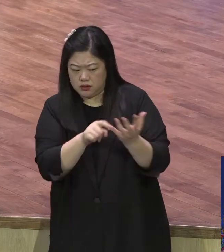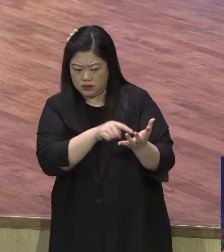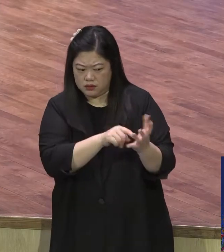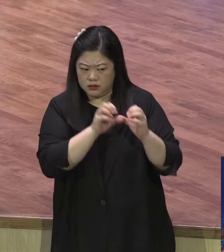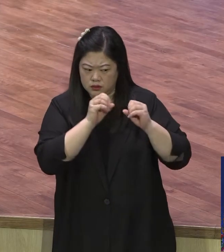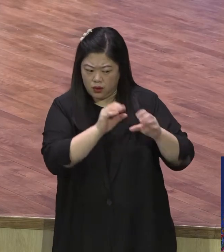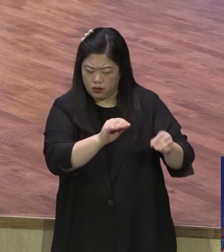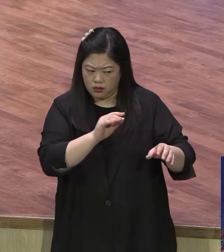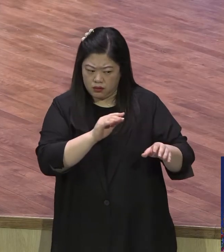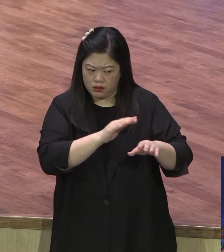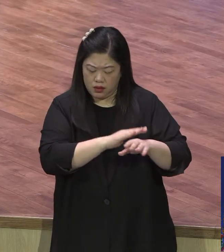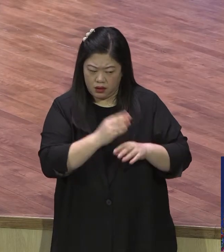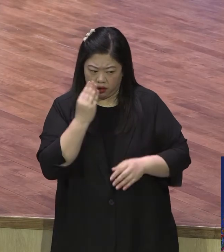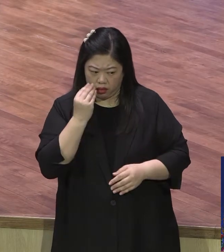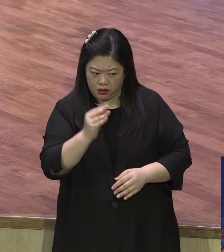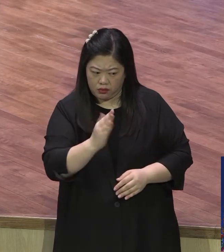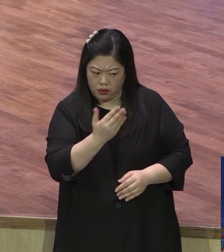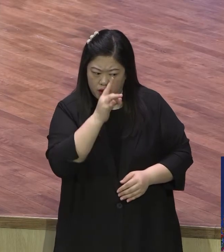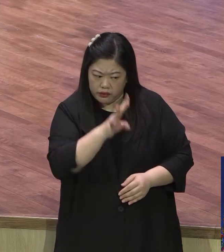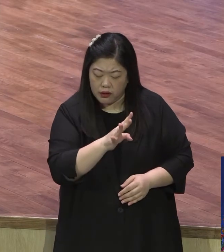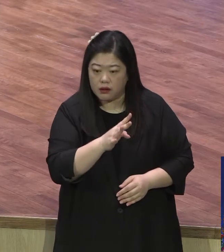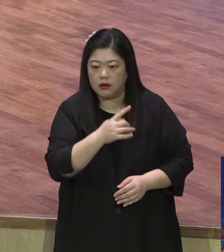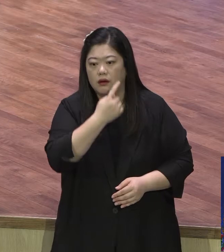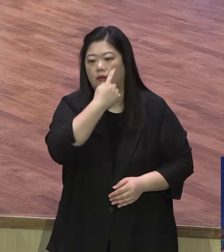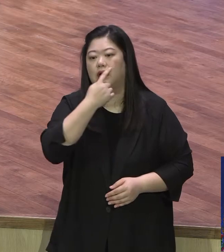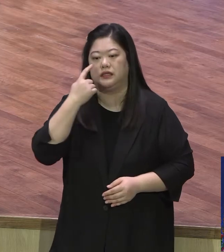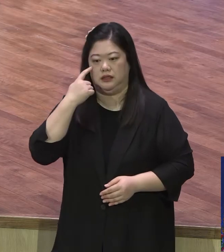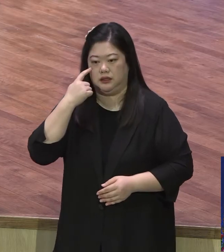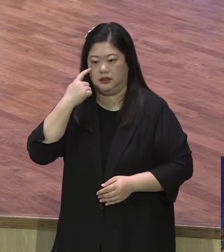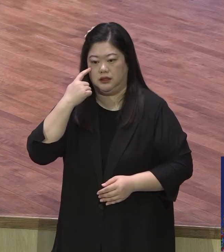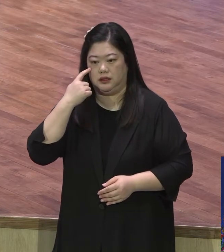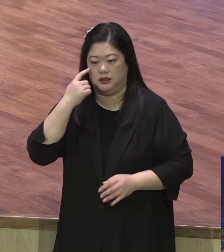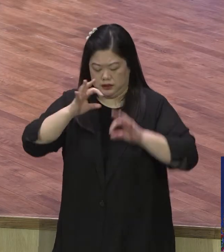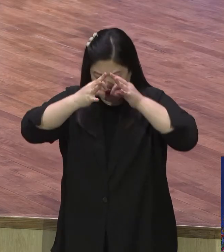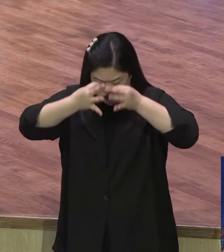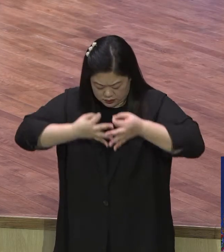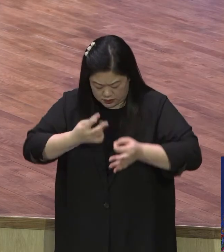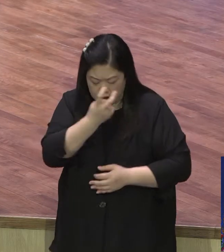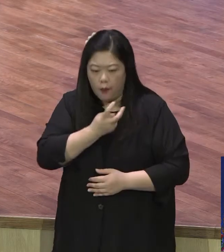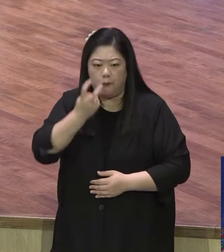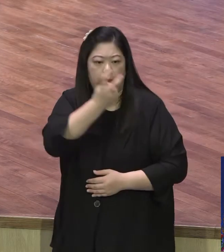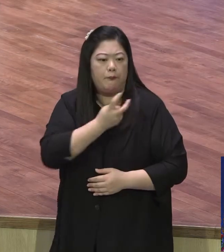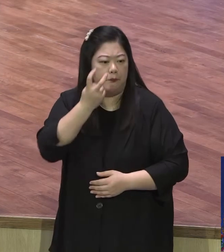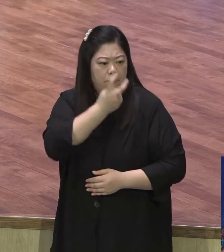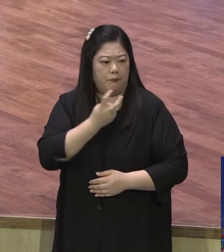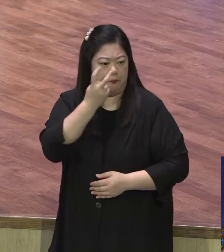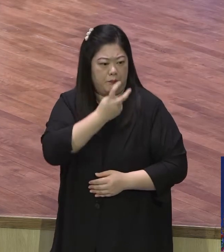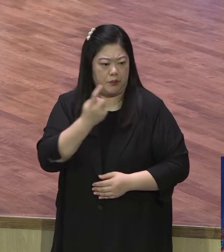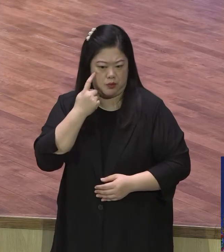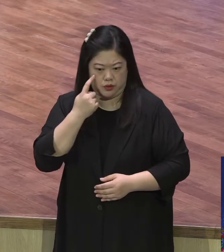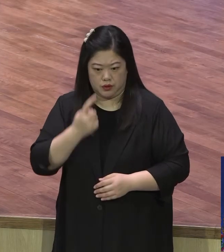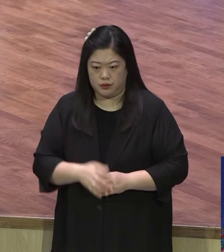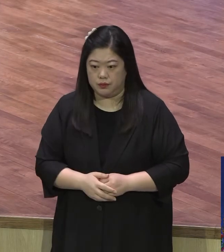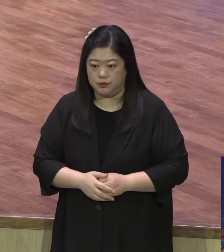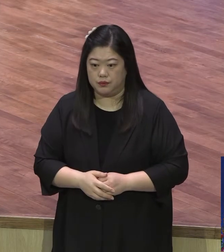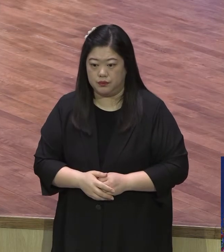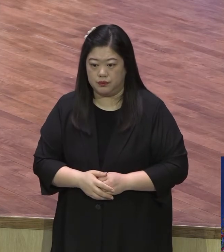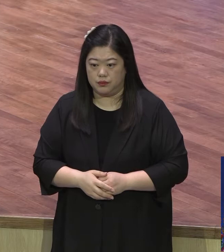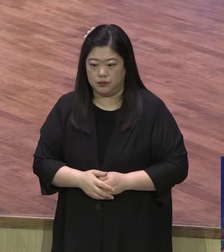있는가 만약 지속할 수 있는 제자를 세우지 못했다고 하면 모든 성교사역을 총체적으로